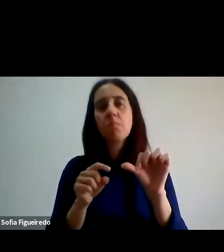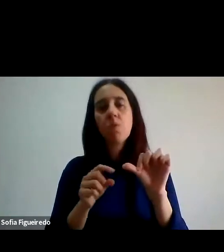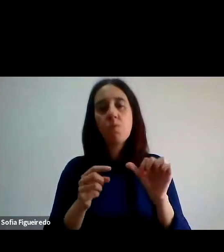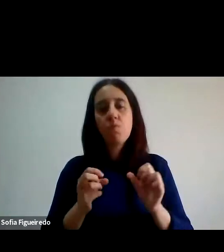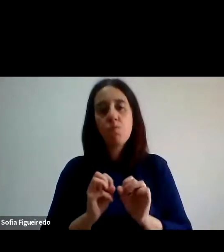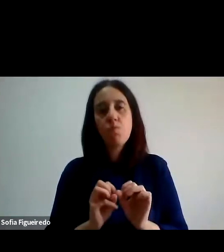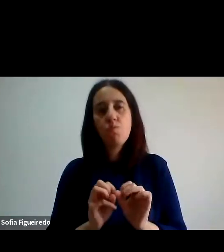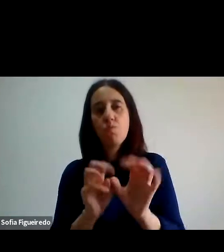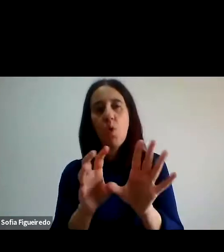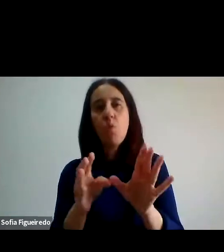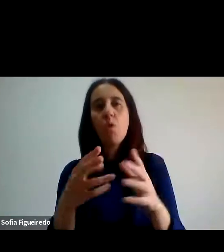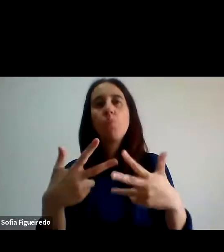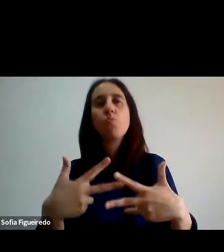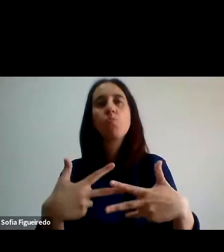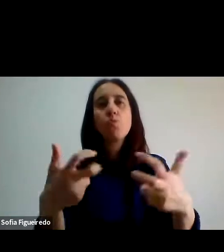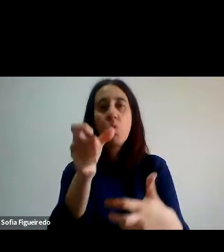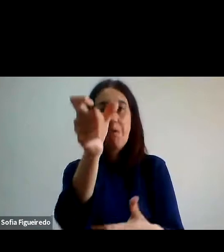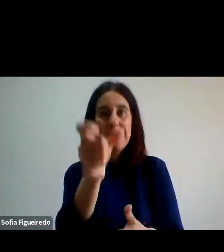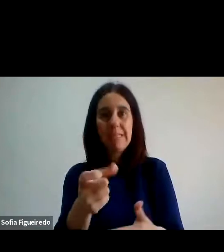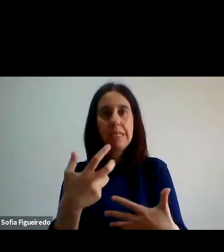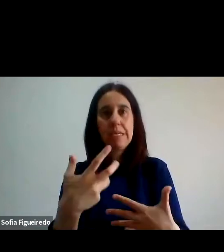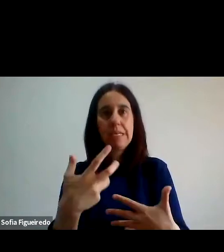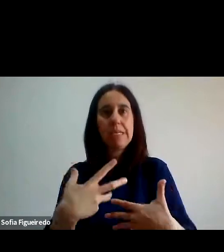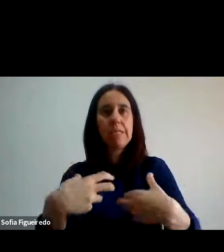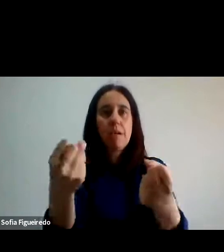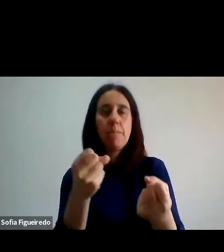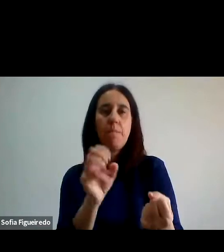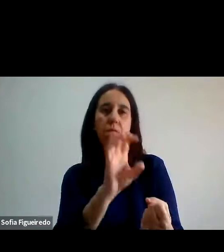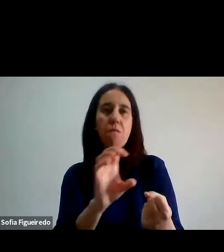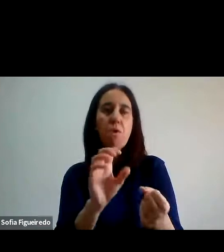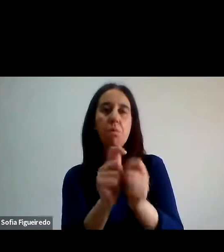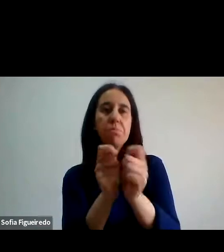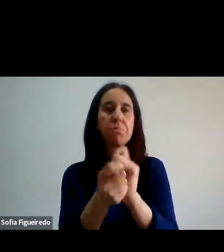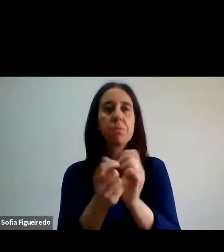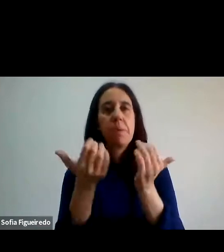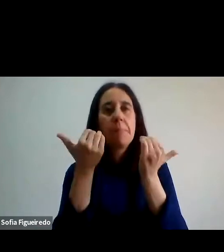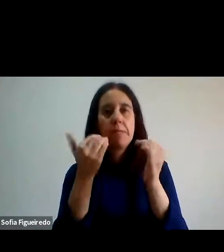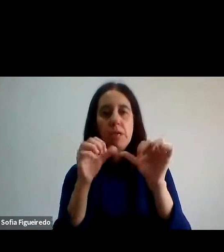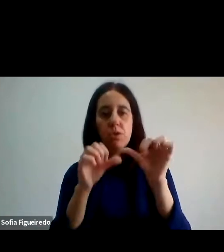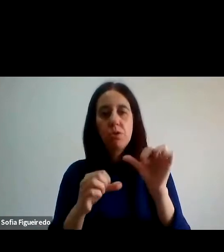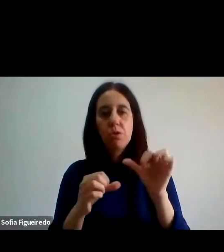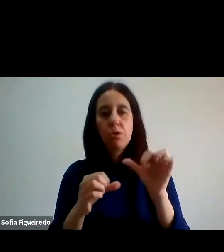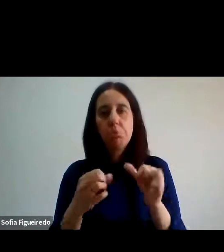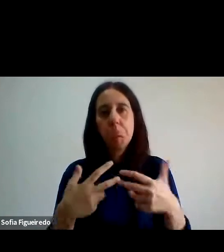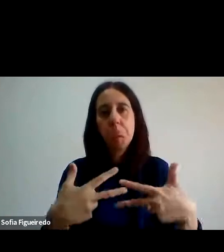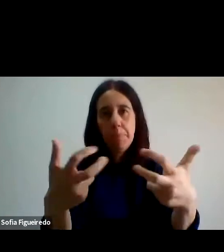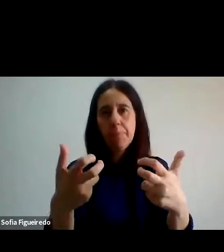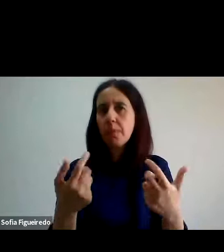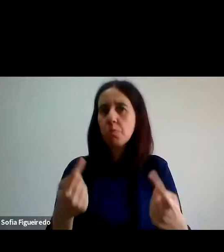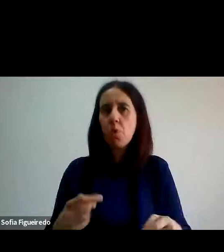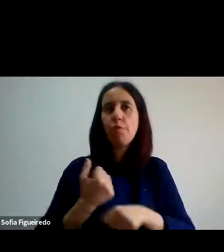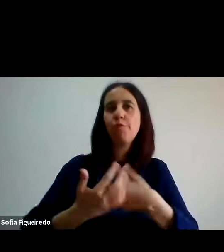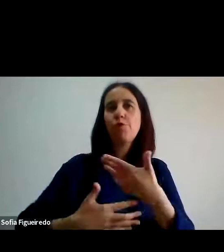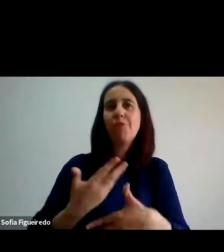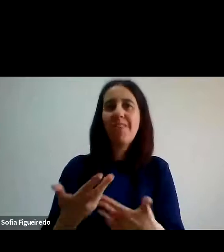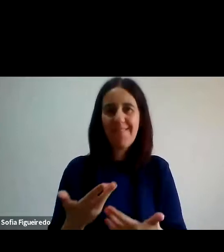receptor recebia a mensagem de uma determinada forma, descodificava e recebia essa mensagem. Portanto, tínhamos esta perspectiva meramente funcional em